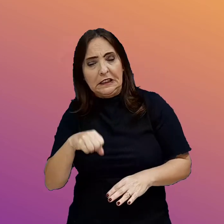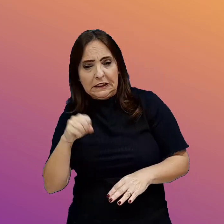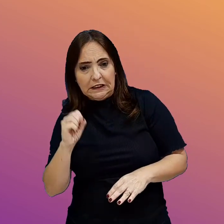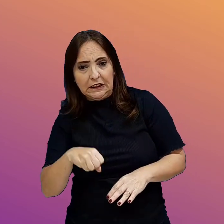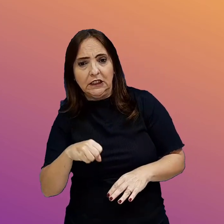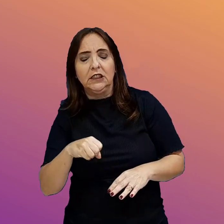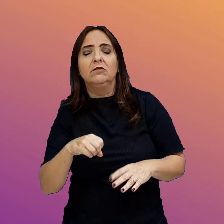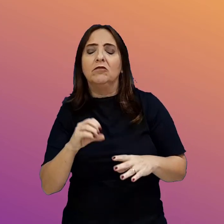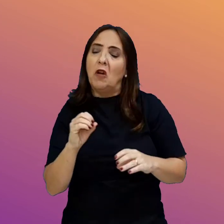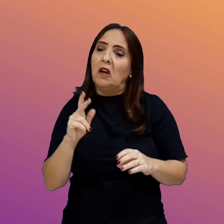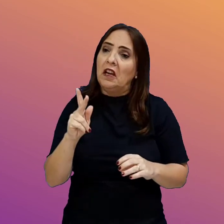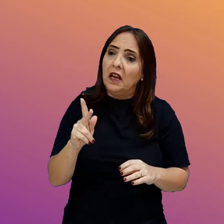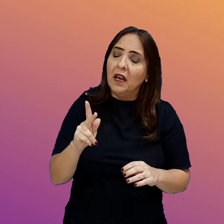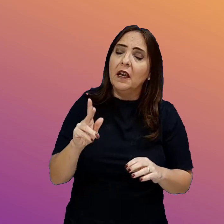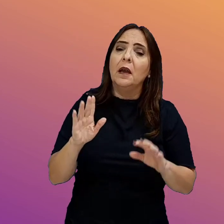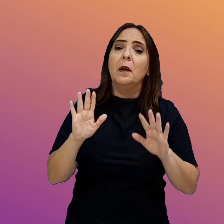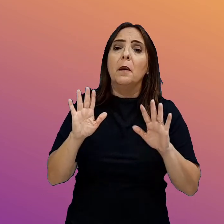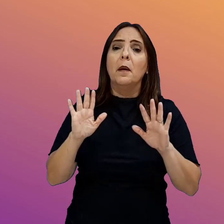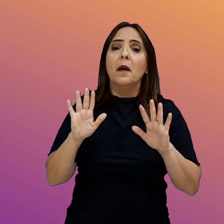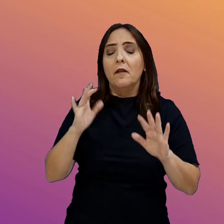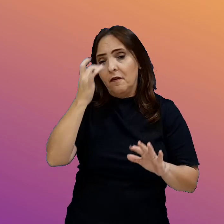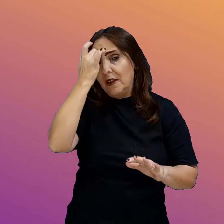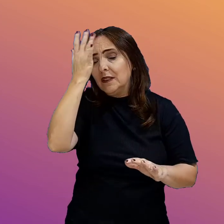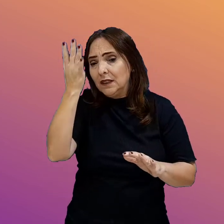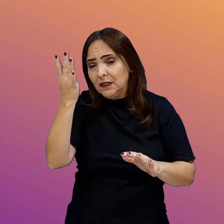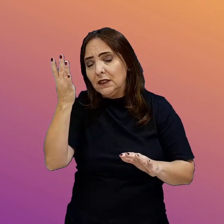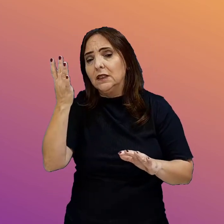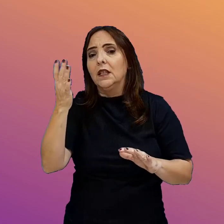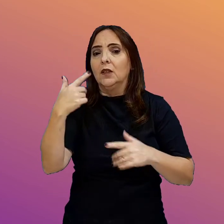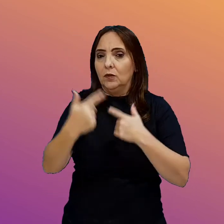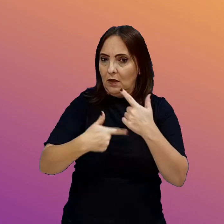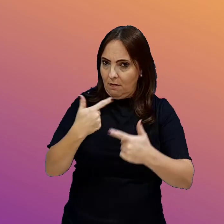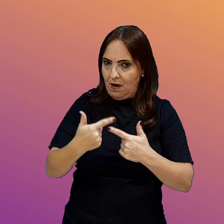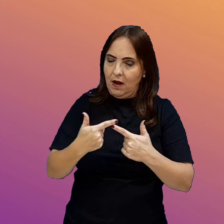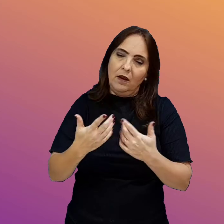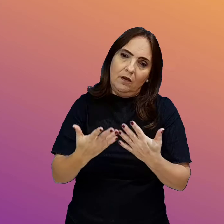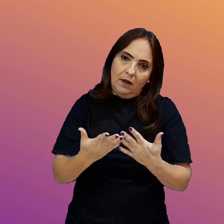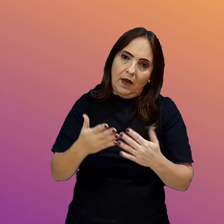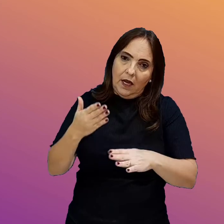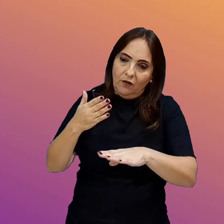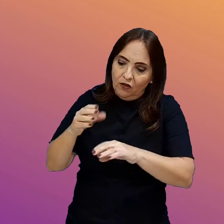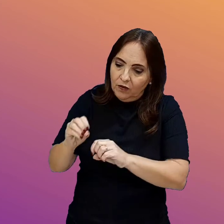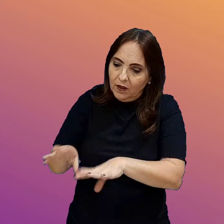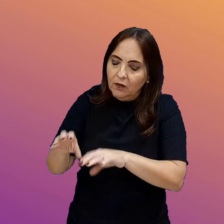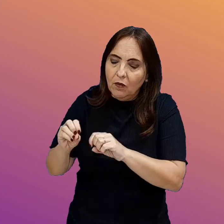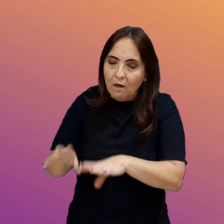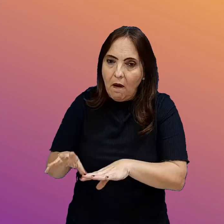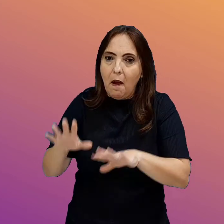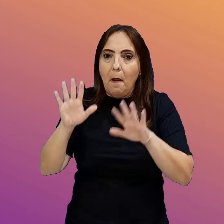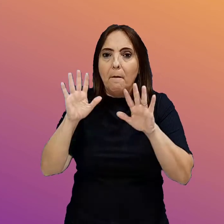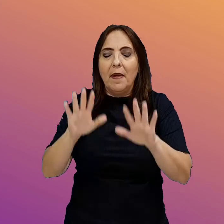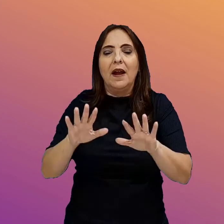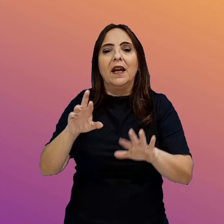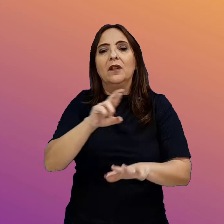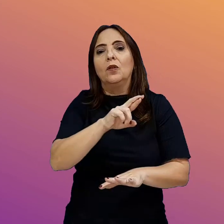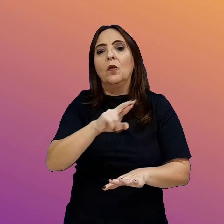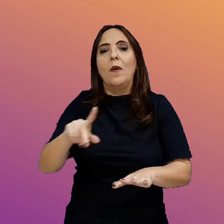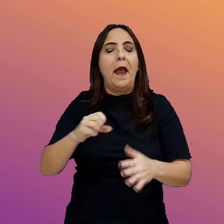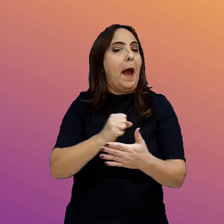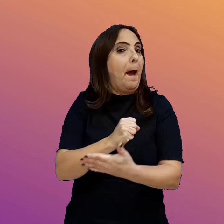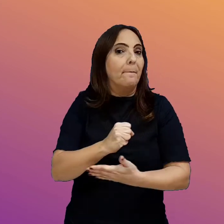do ambiente capitalista, porque elas facilitam o trabalho, mas não como